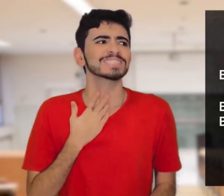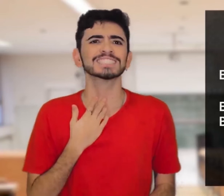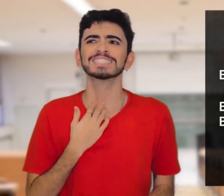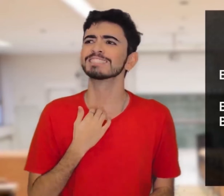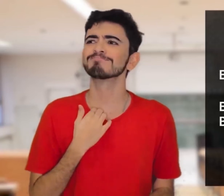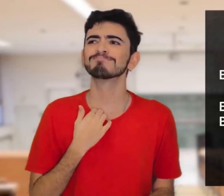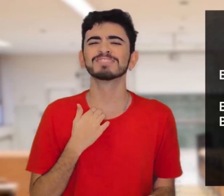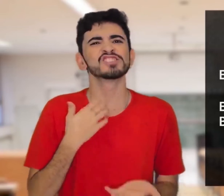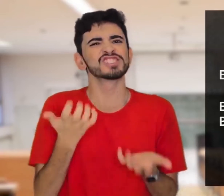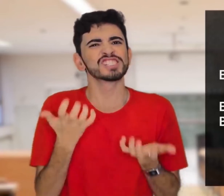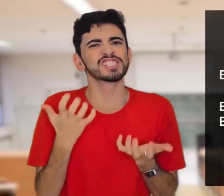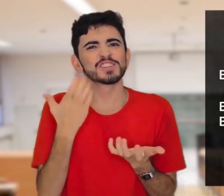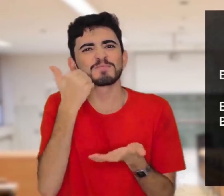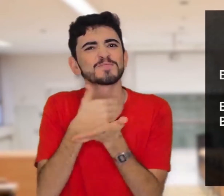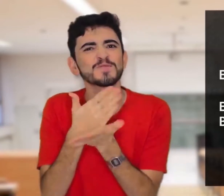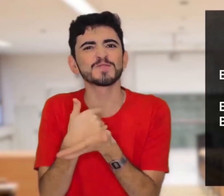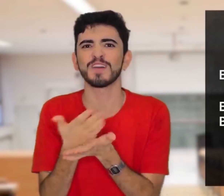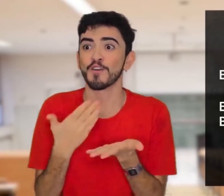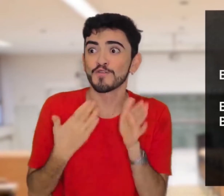Que vontade de comer um bolo, vou comprar.